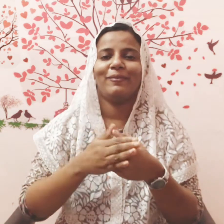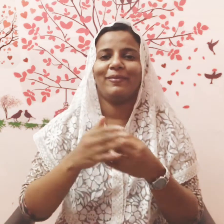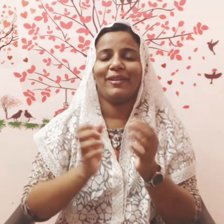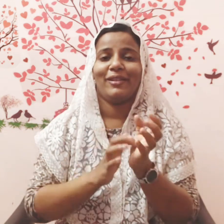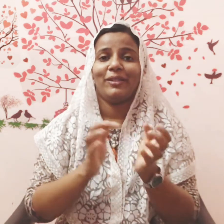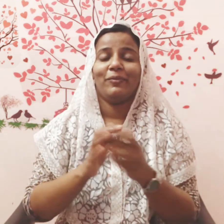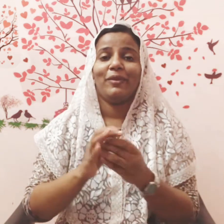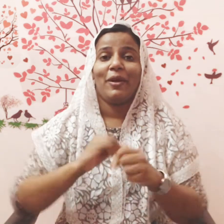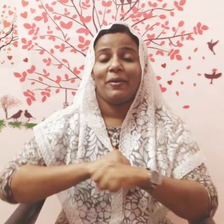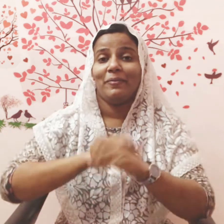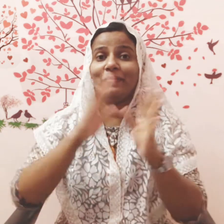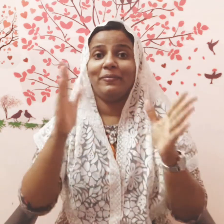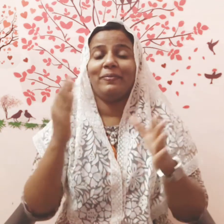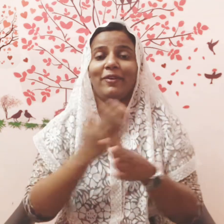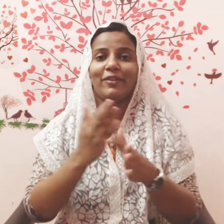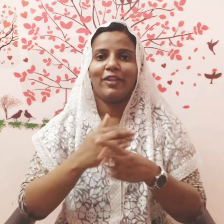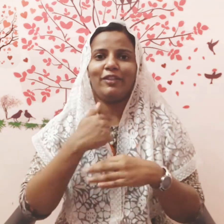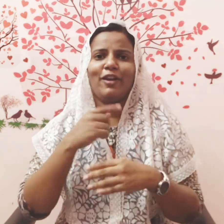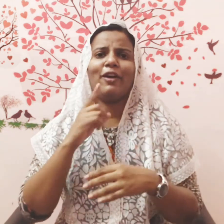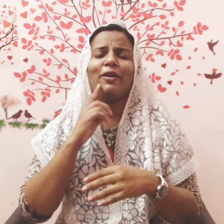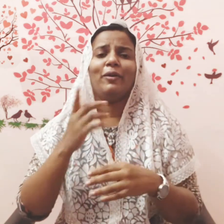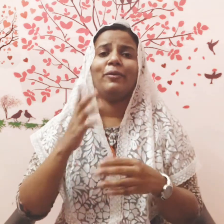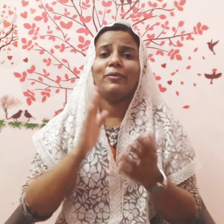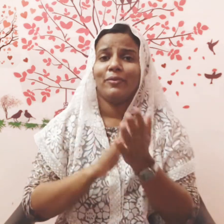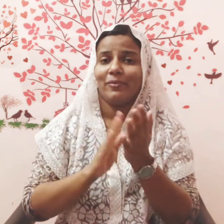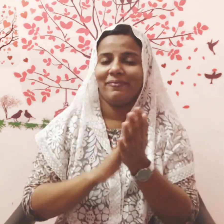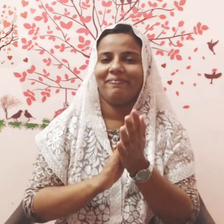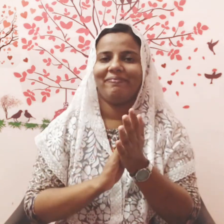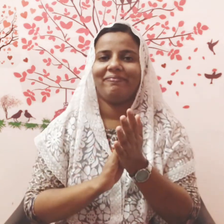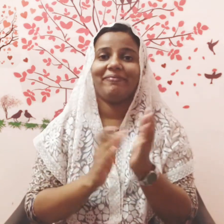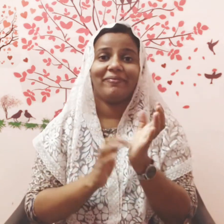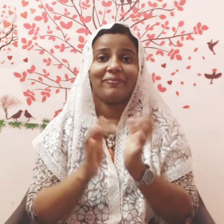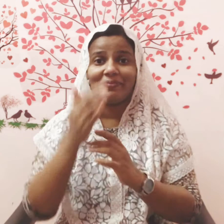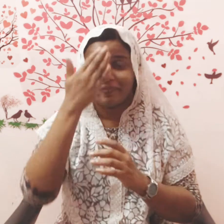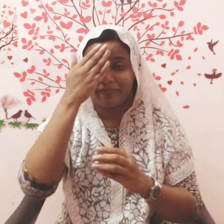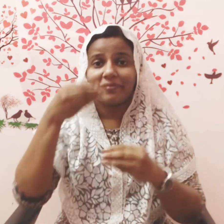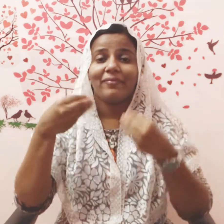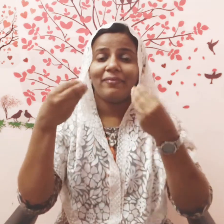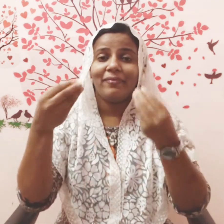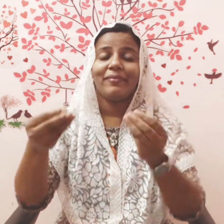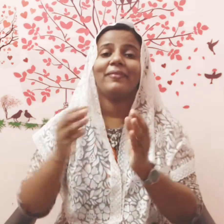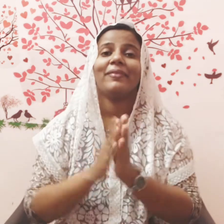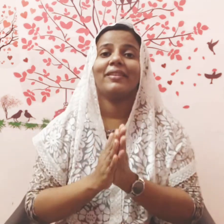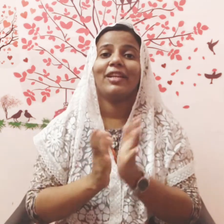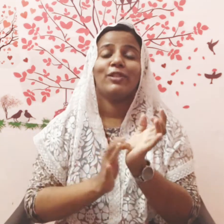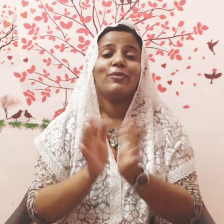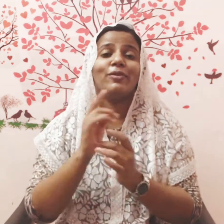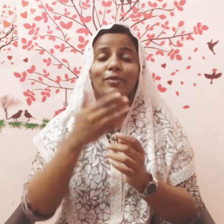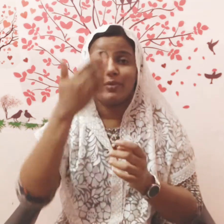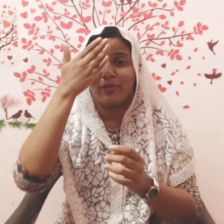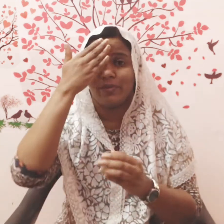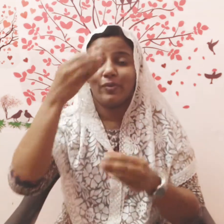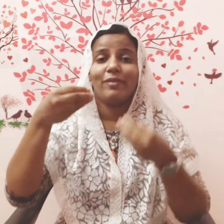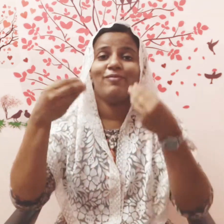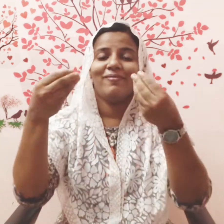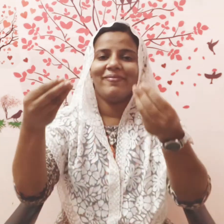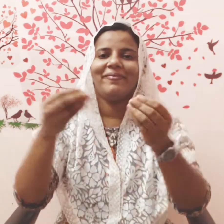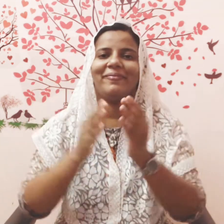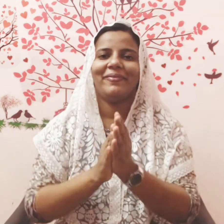അടുത്തിരിക്കുന്നു, ഞങ്ങൾ അങ്ങയുടെ അതിശയ പ്രവൃത്തികളെ ഘോഷിക്കുന്നു. അതെ ദൈവമേ, ഞങ്ങൾ അങ്ങേക്ക് സ്തോത്രം ചെയ്യുന്നു, ഞങ്ങൾ അങ്ങേക്ക് സ്തോത്രം ചെയ്യുന്നു.